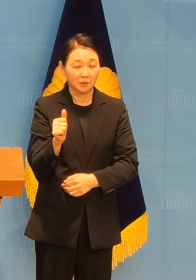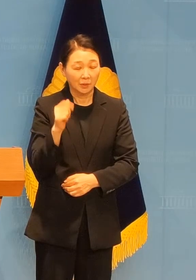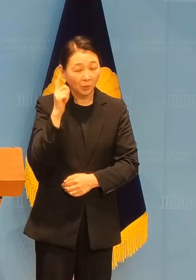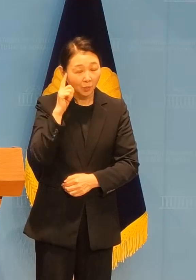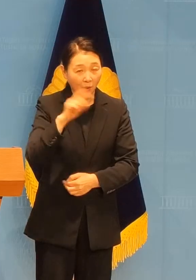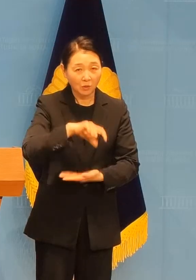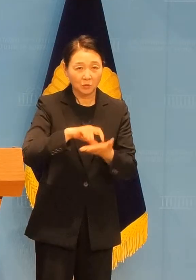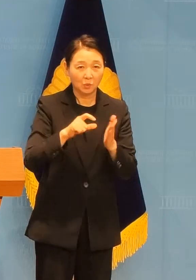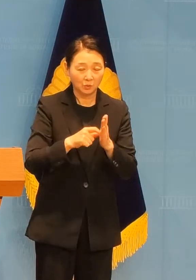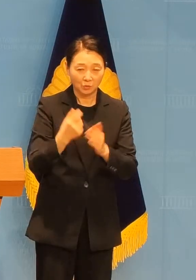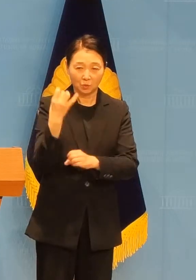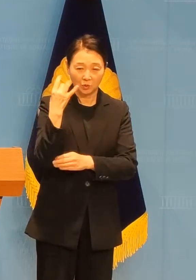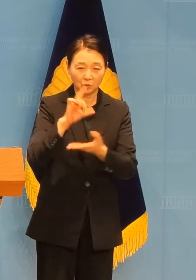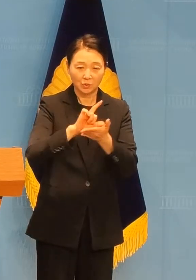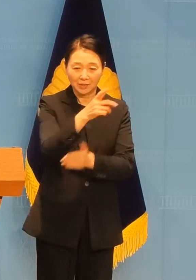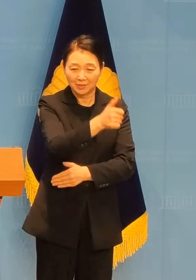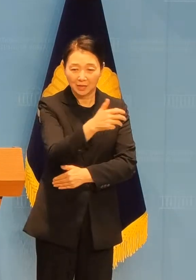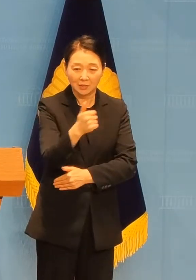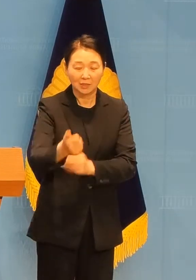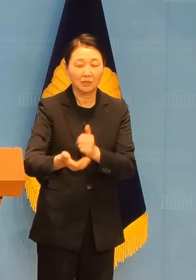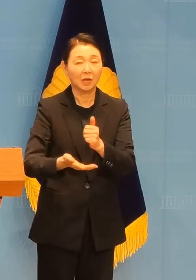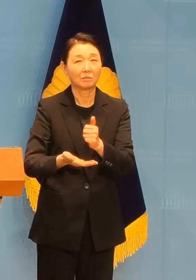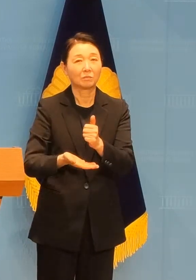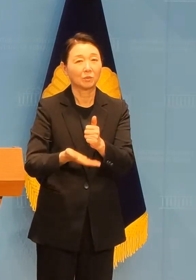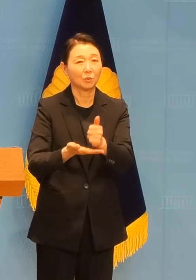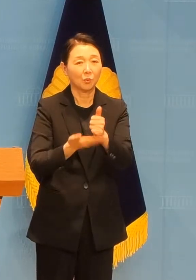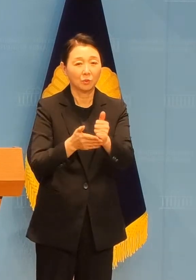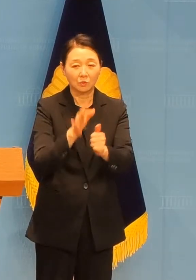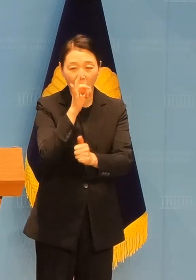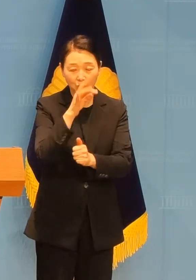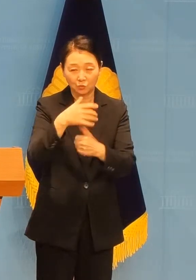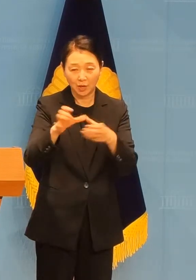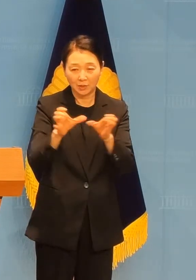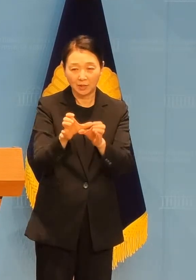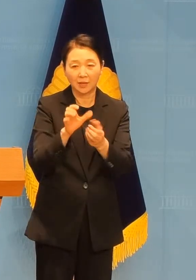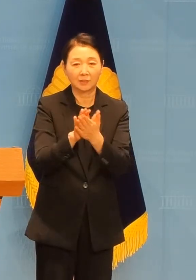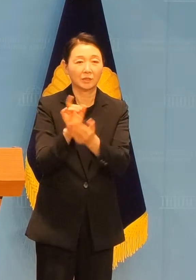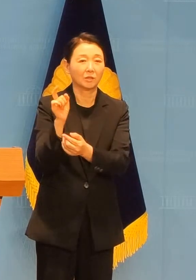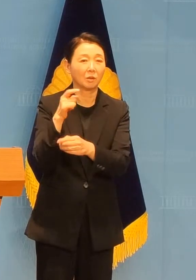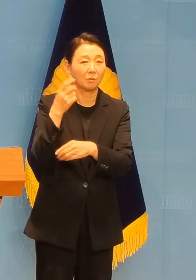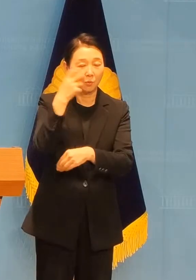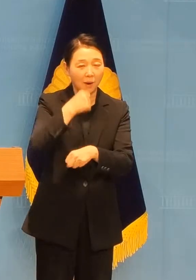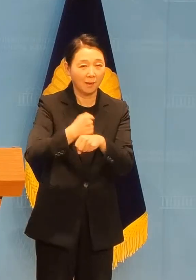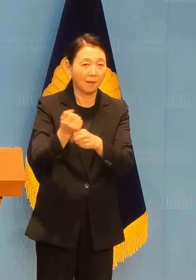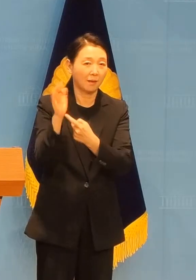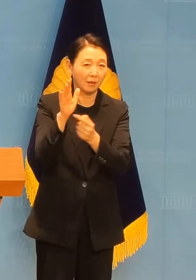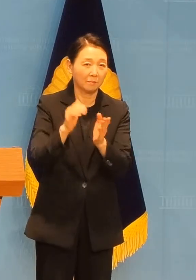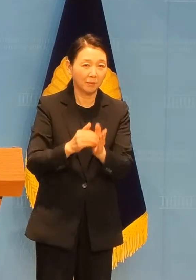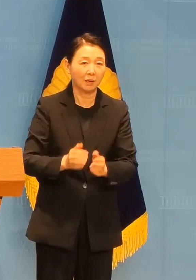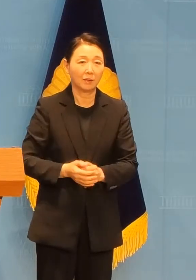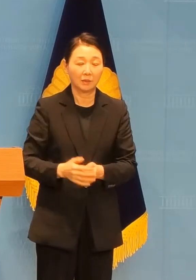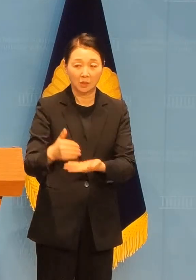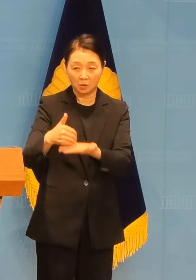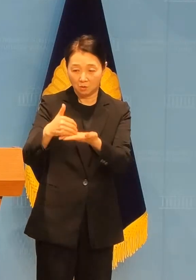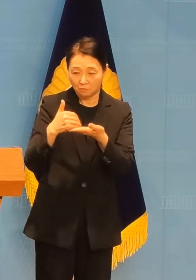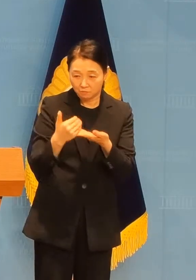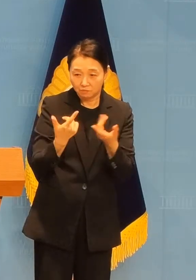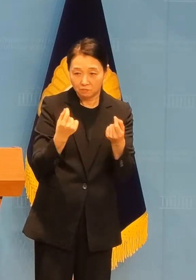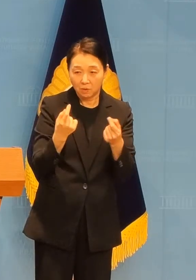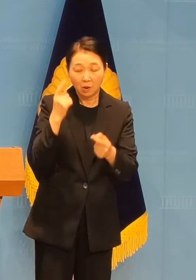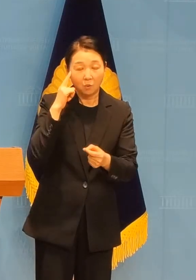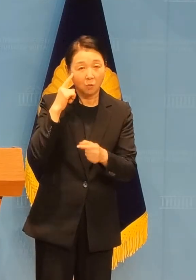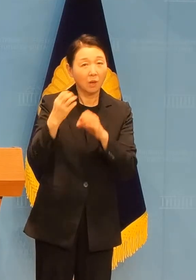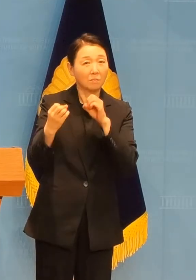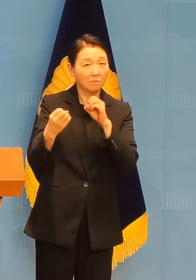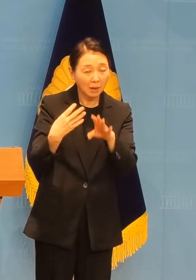이상의 기초단체장 공천을 중앙당이 직접 관리하겠다고 언급했습니다. 요구가 나오자마자